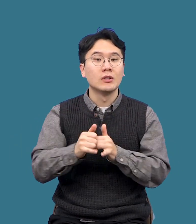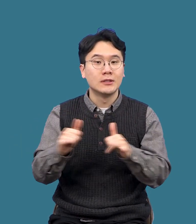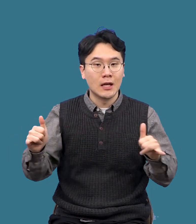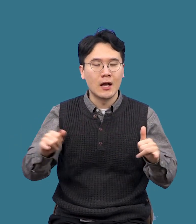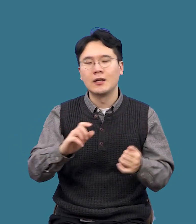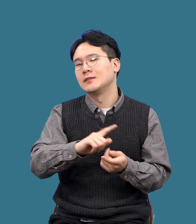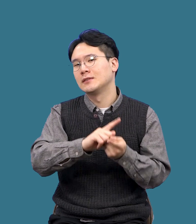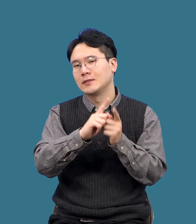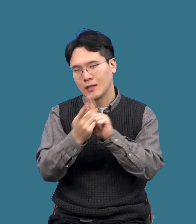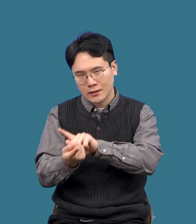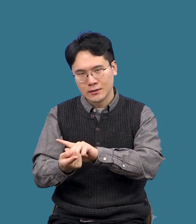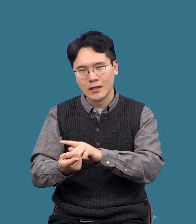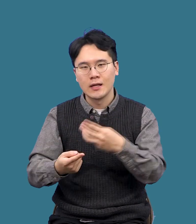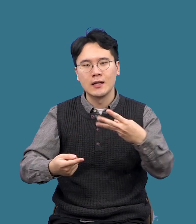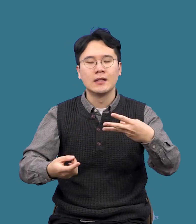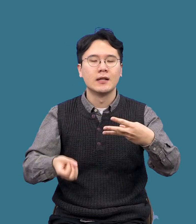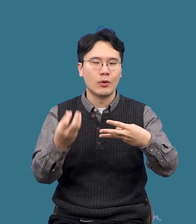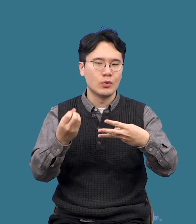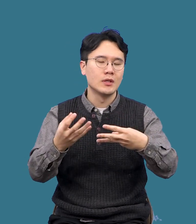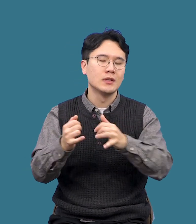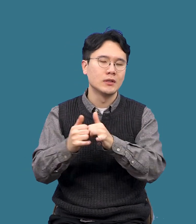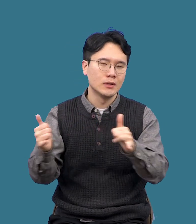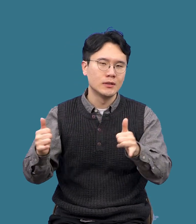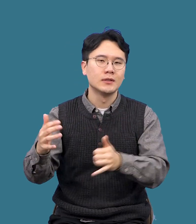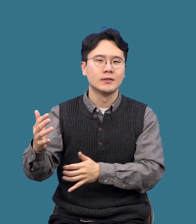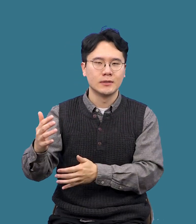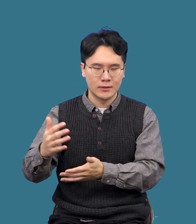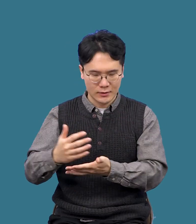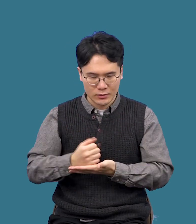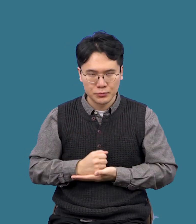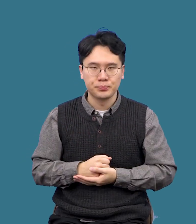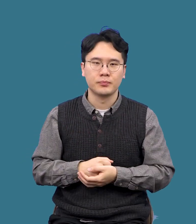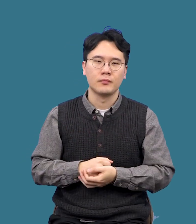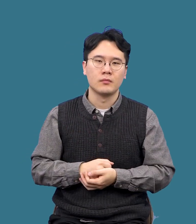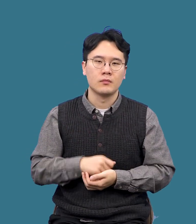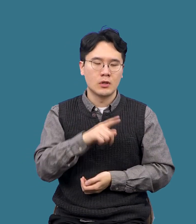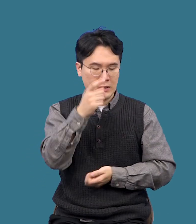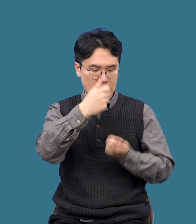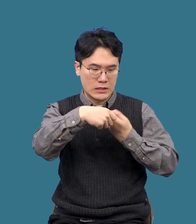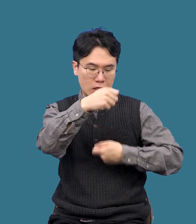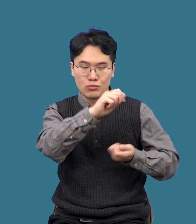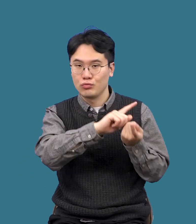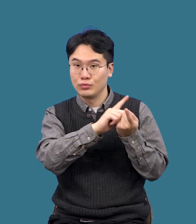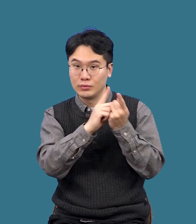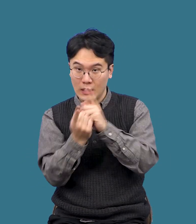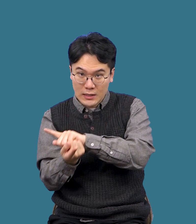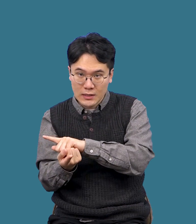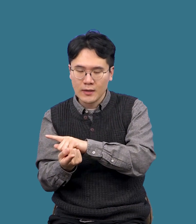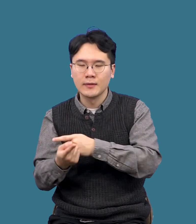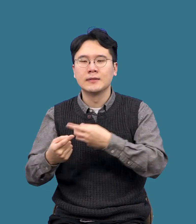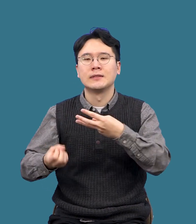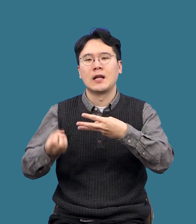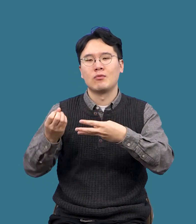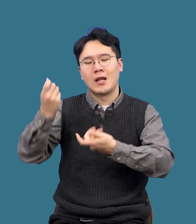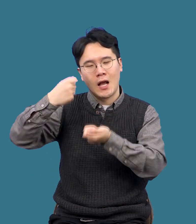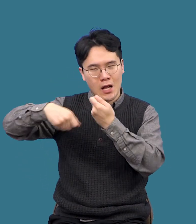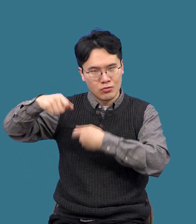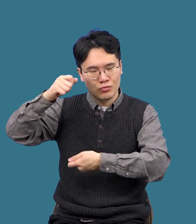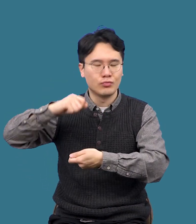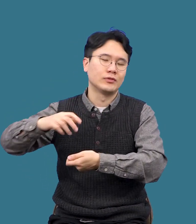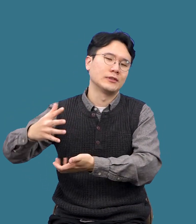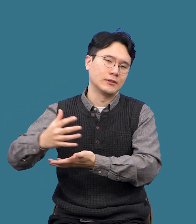대신에 레위인을 취하고 또 그들의 가축 대신에 레위인의 가축을 취하라.